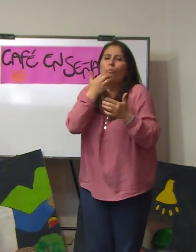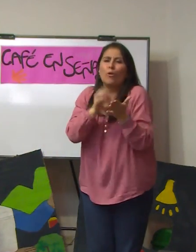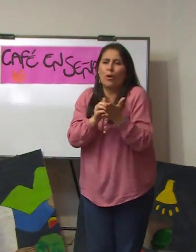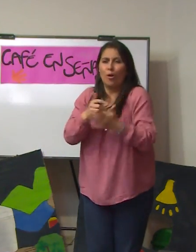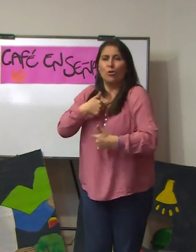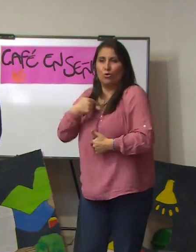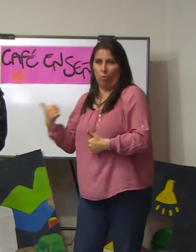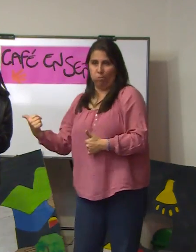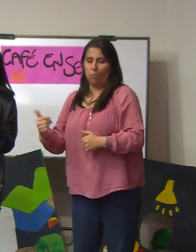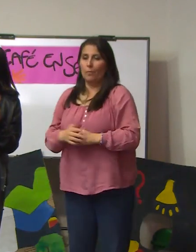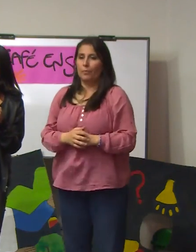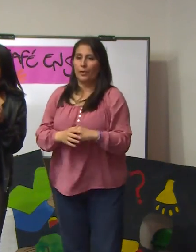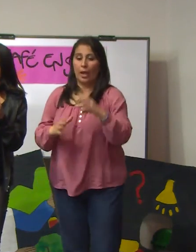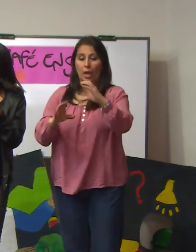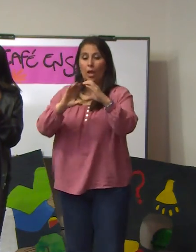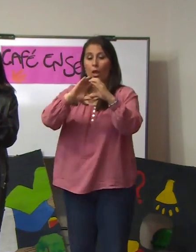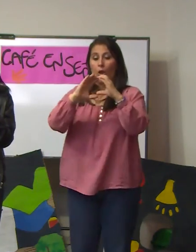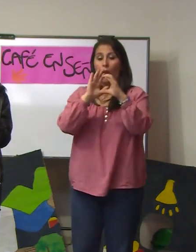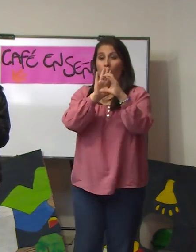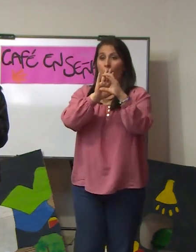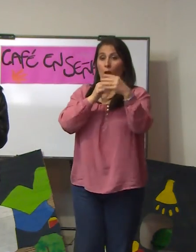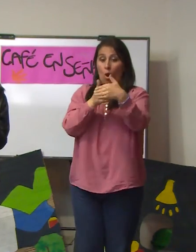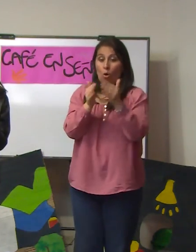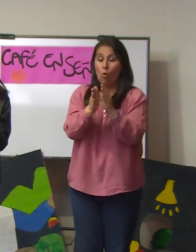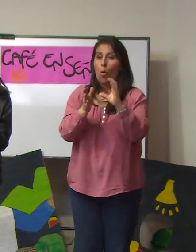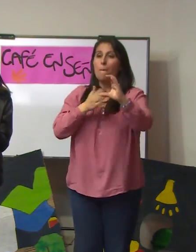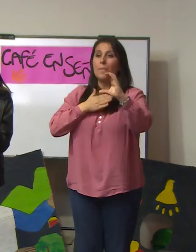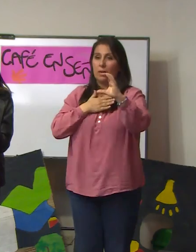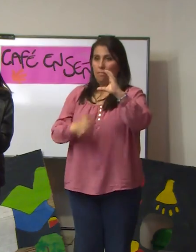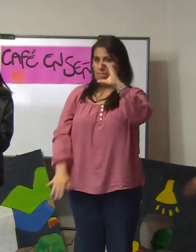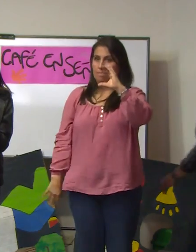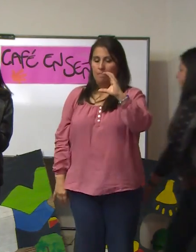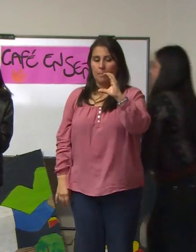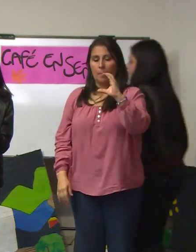digamos que este es mi cubo. Yo cuento en esta